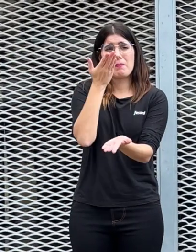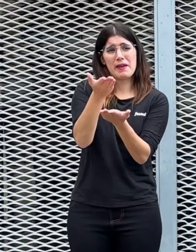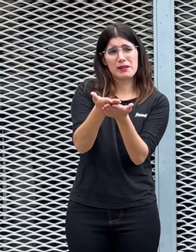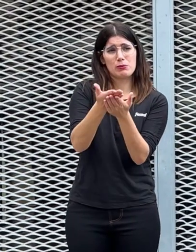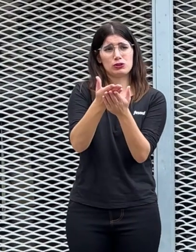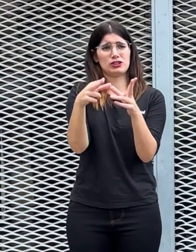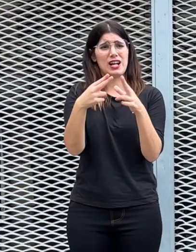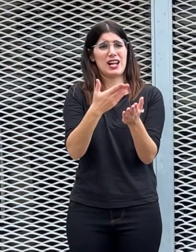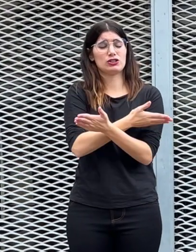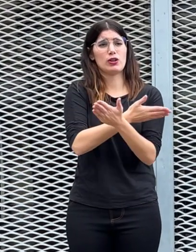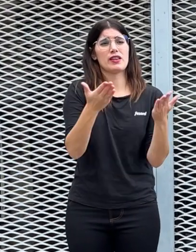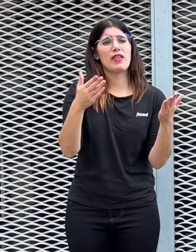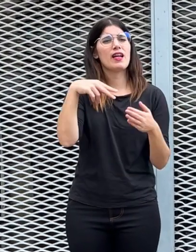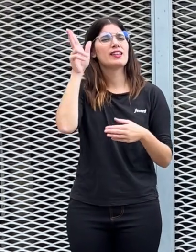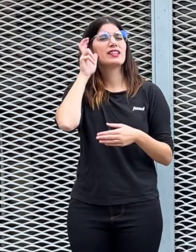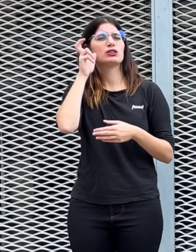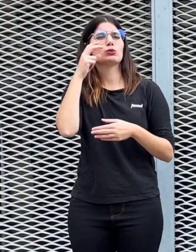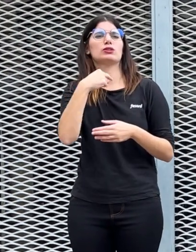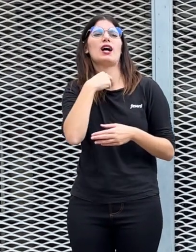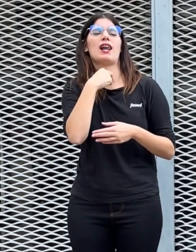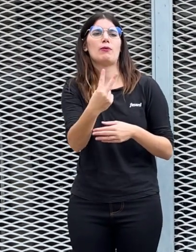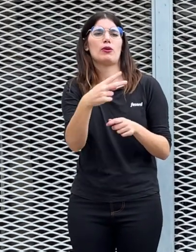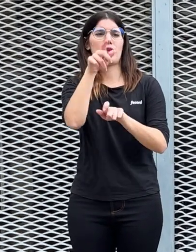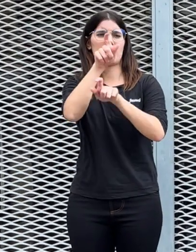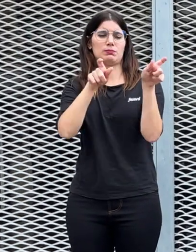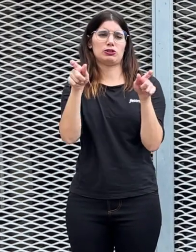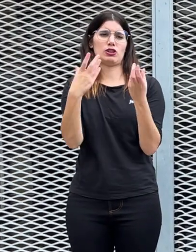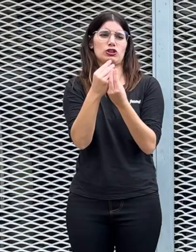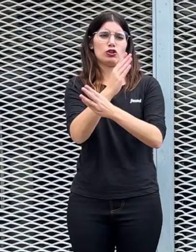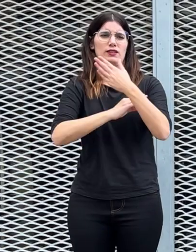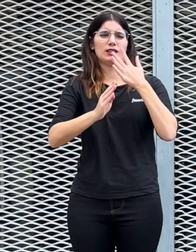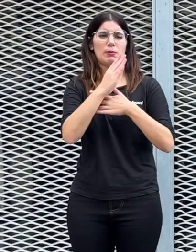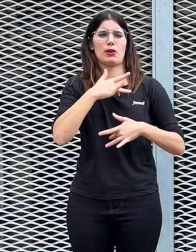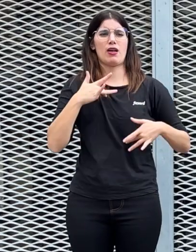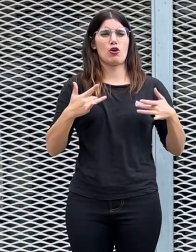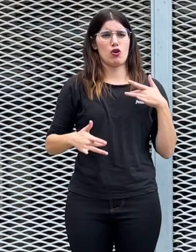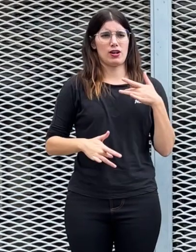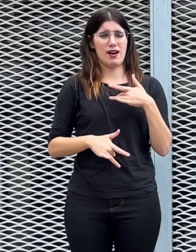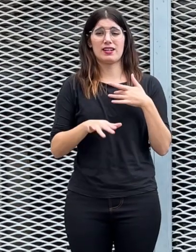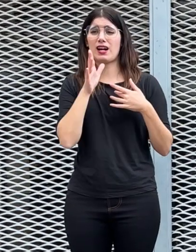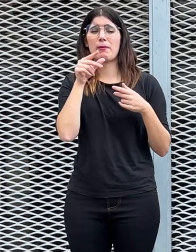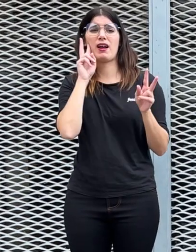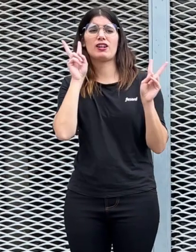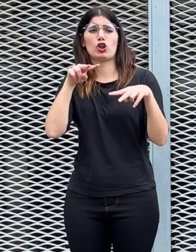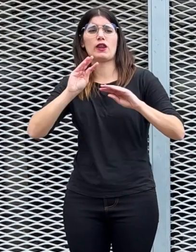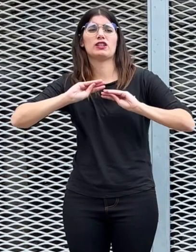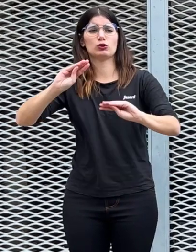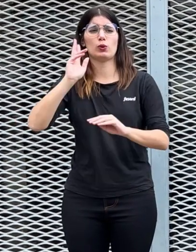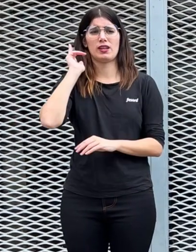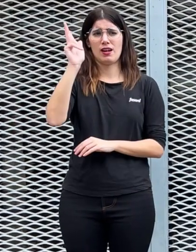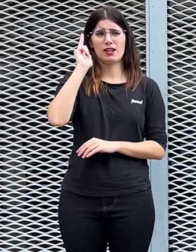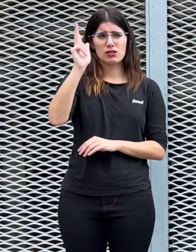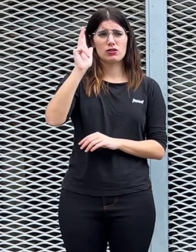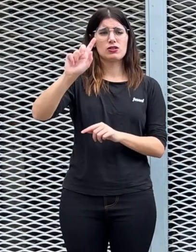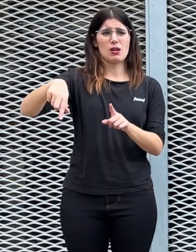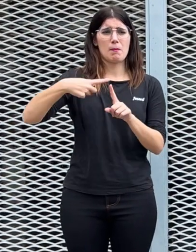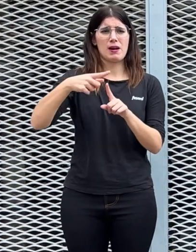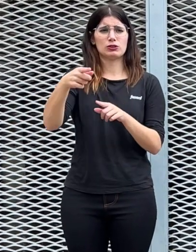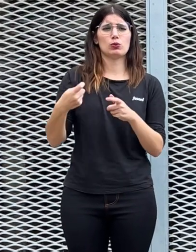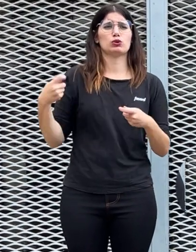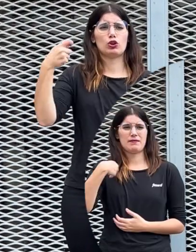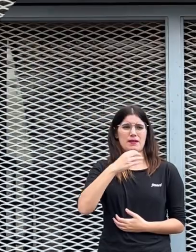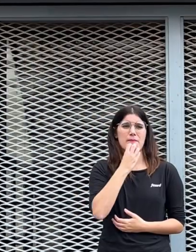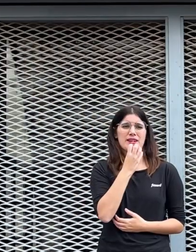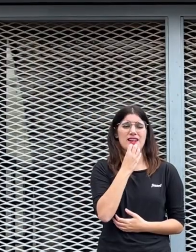que escolte les veus de les persones amb discapacitat orgànica, que reconeguin els seus drets i contribucions a